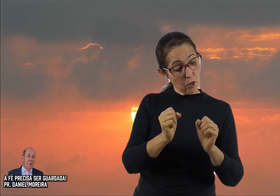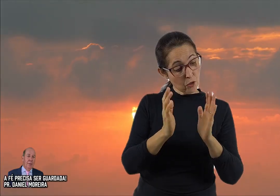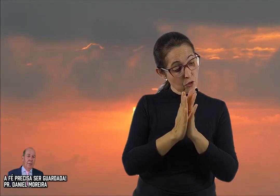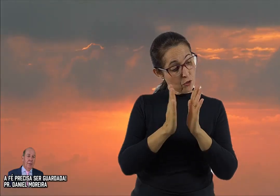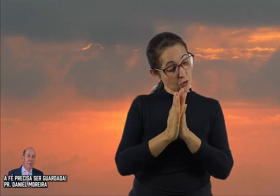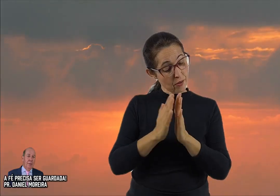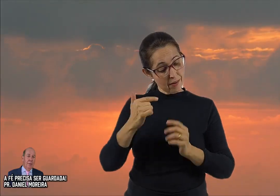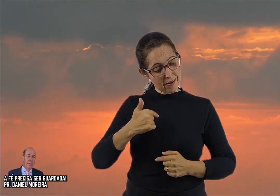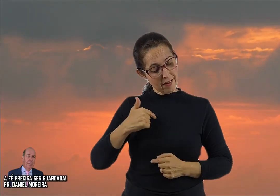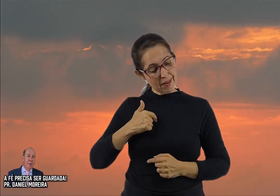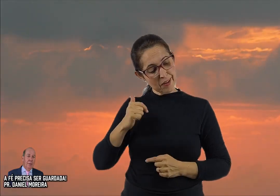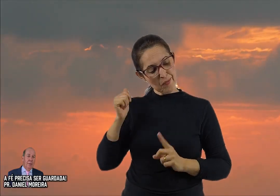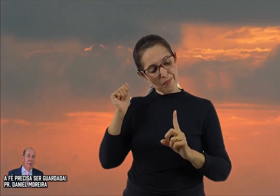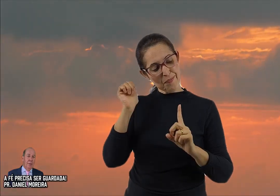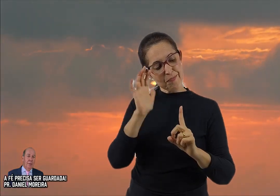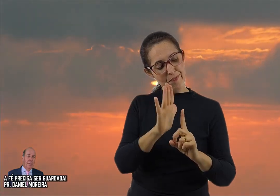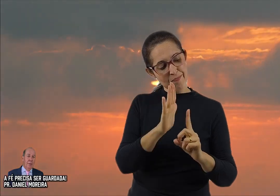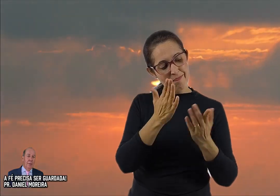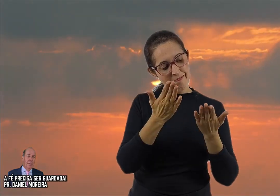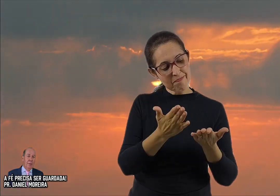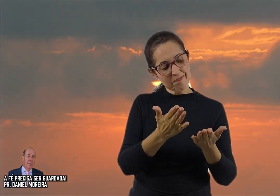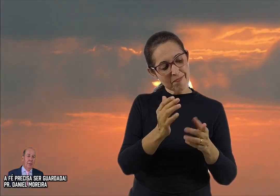que eu vou te ajudar.